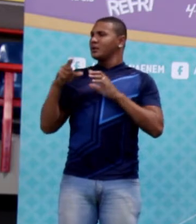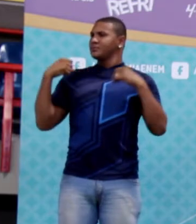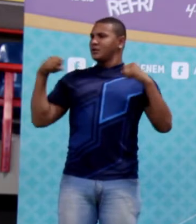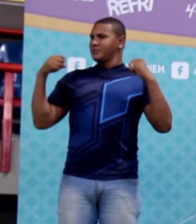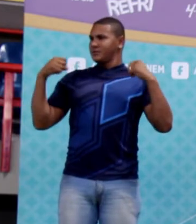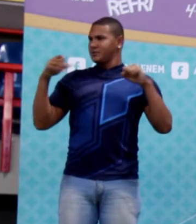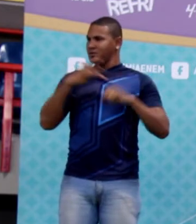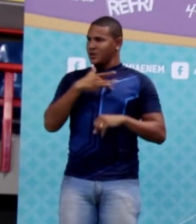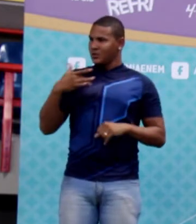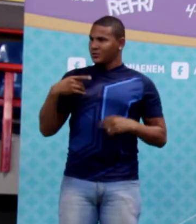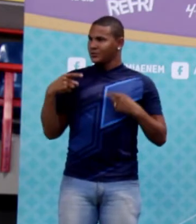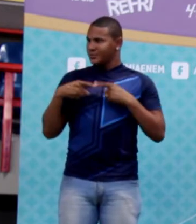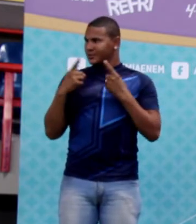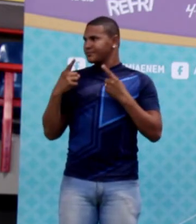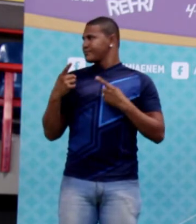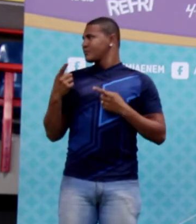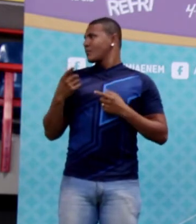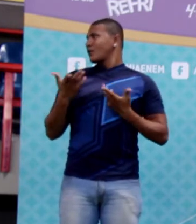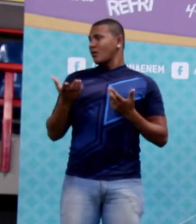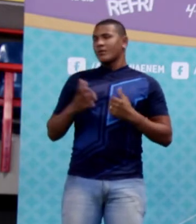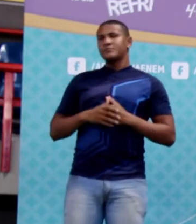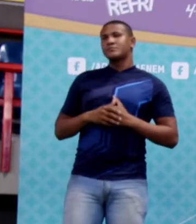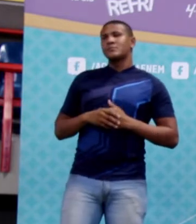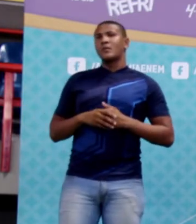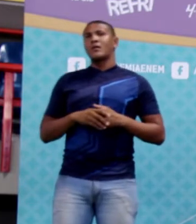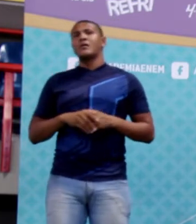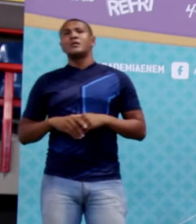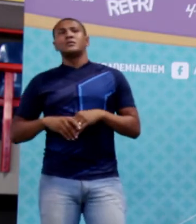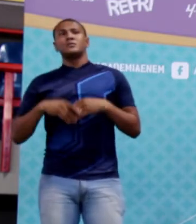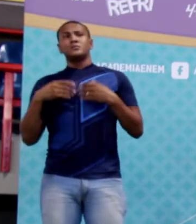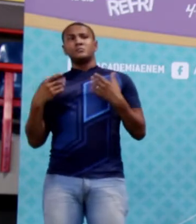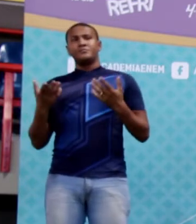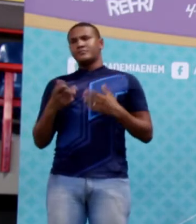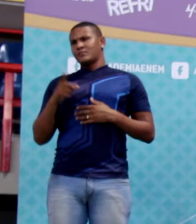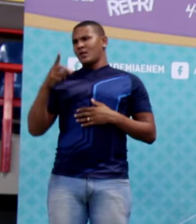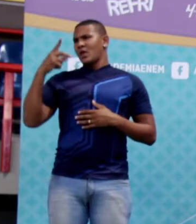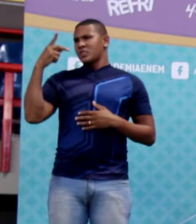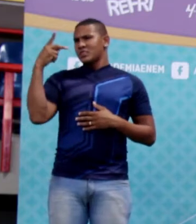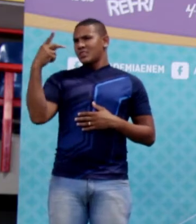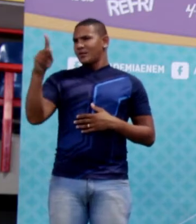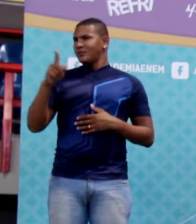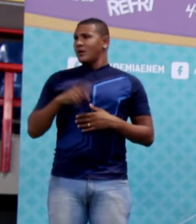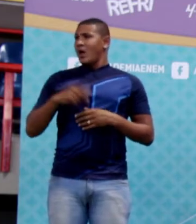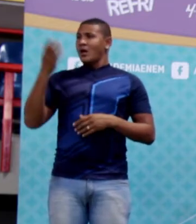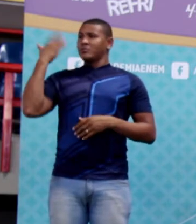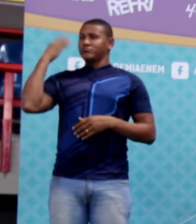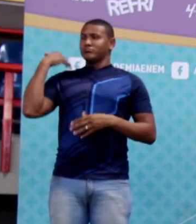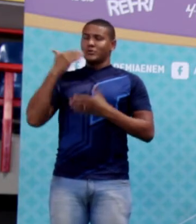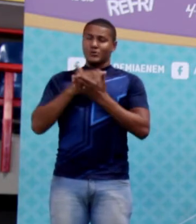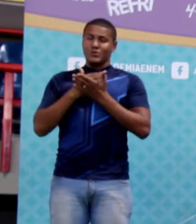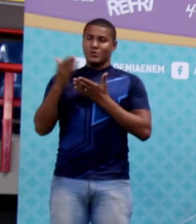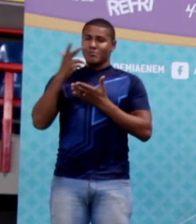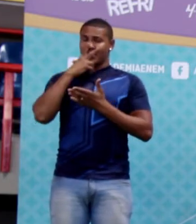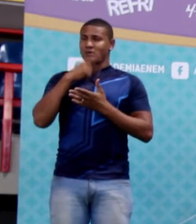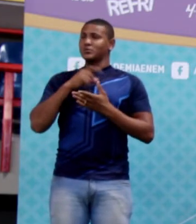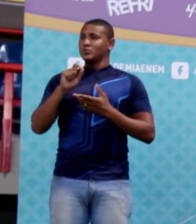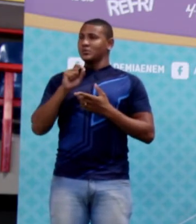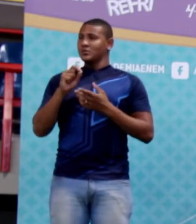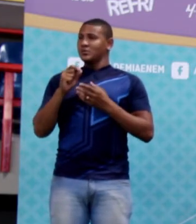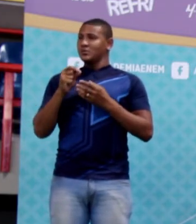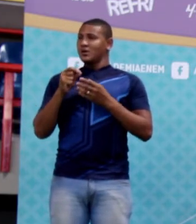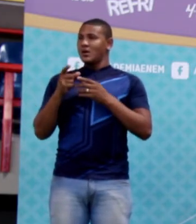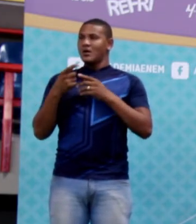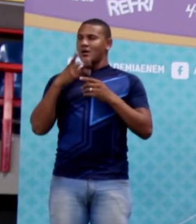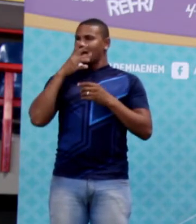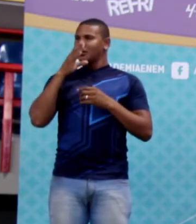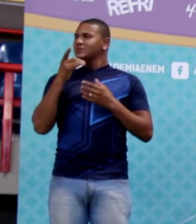foi nesse período que surgiu, não é do tempo de vocês, mas é do meu, que surgiu a ginástica. Às vezes quando você vai para a